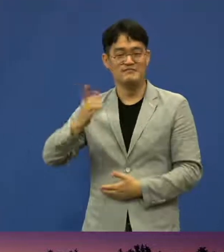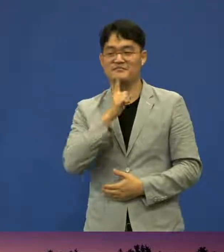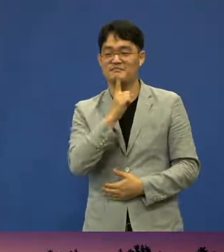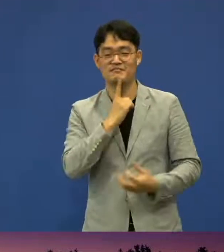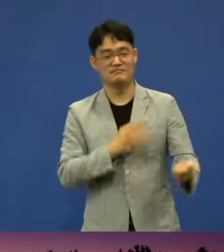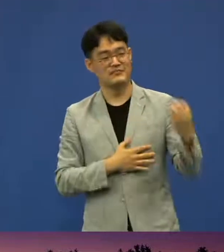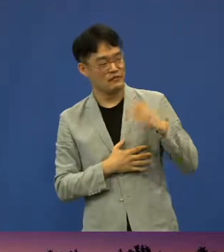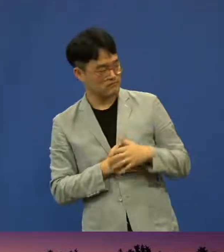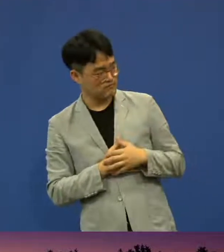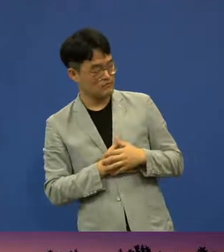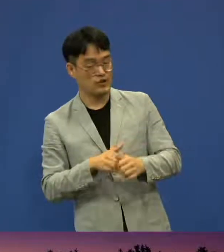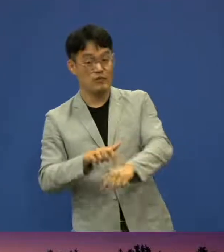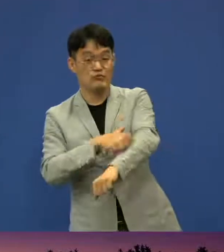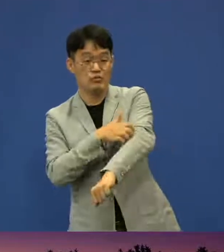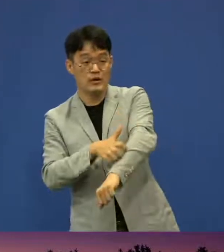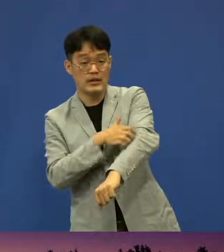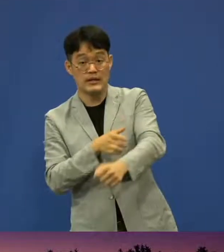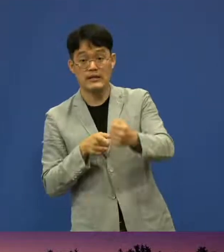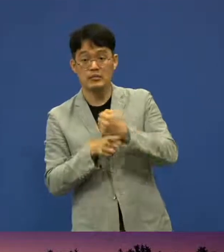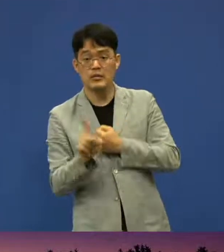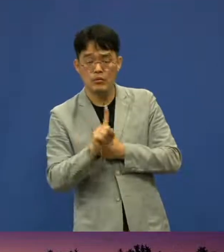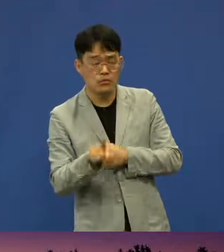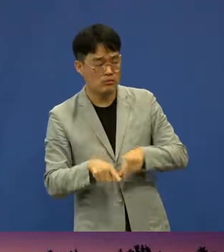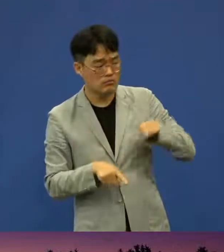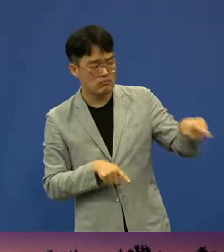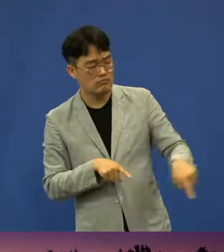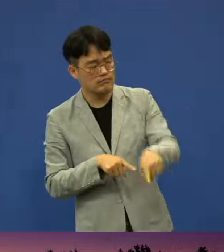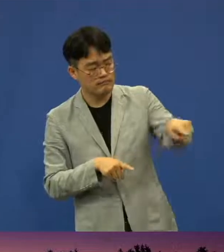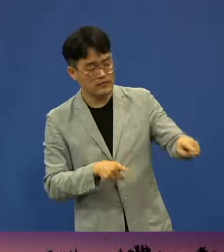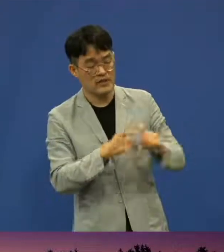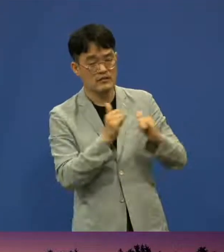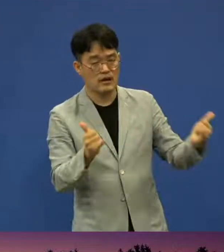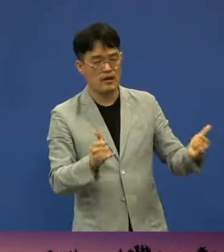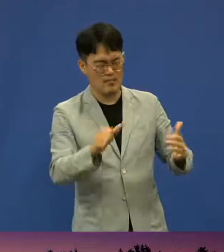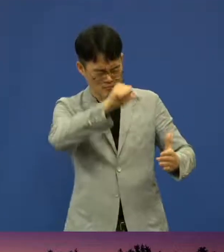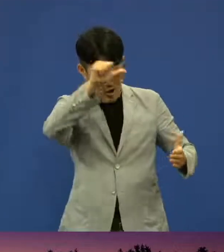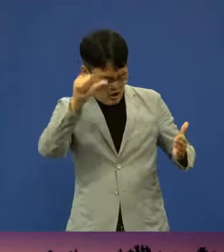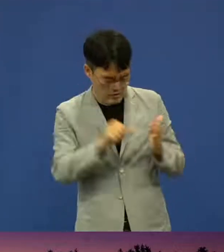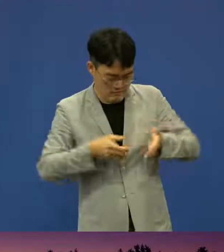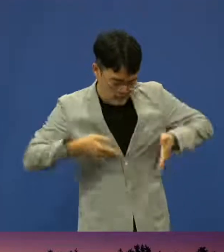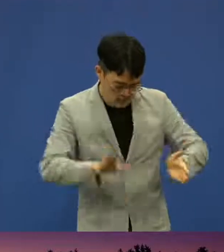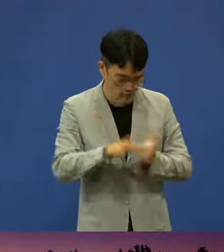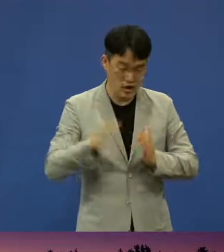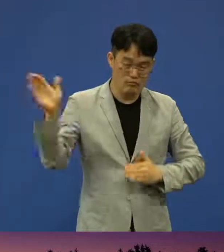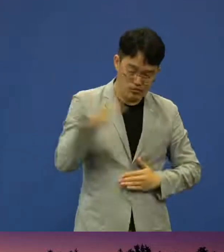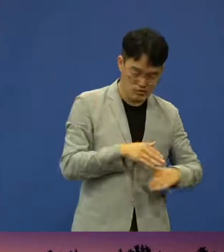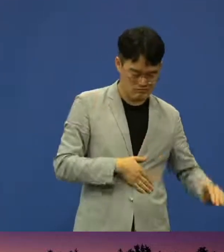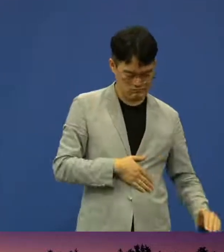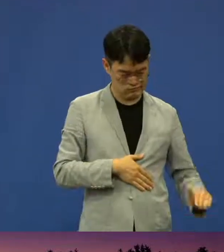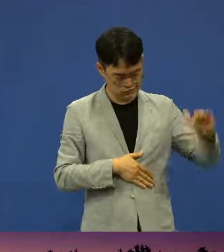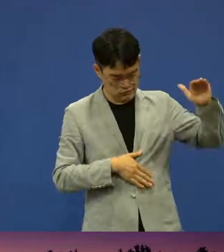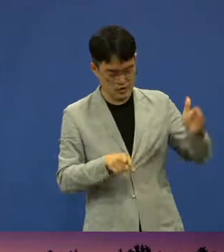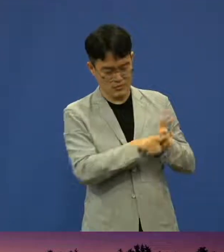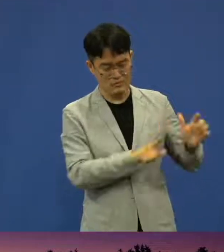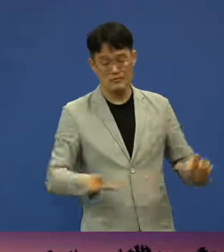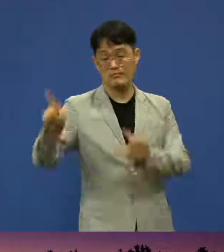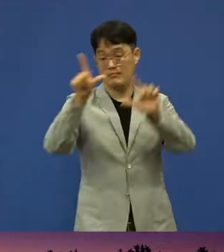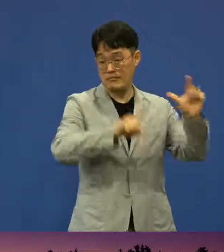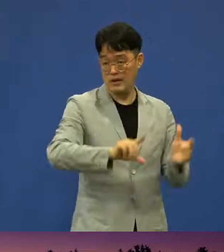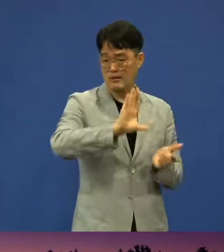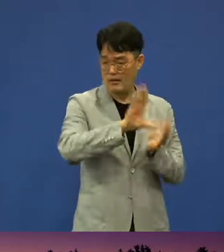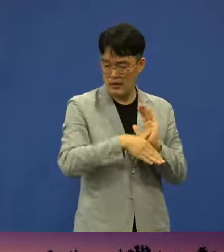불편하다는 말이, 이 사람은 모태신앙으로 평생 신앙생활을 하면서 늘 말씀을 들을 때마다 내 마음에